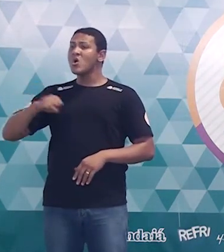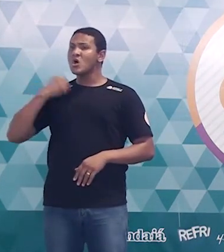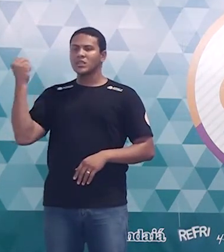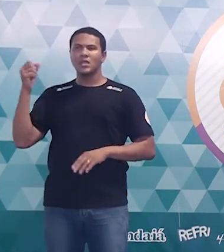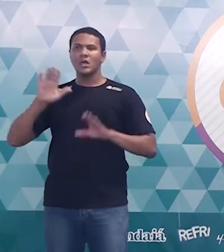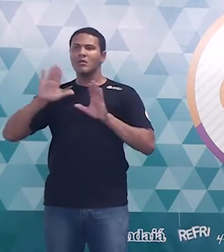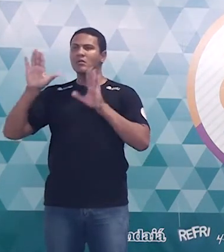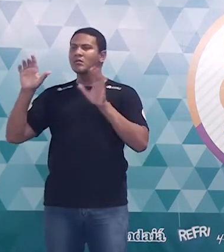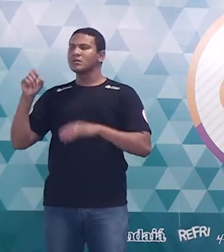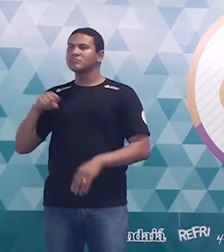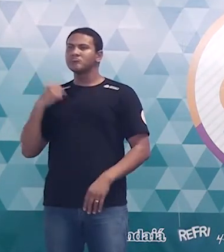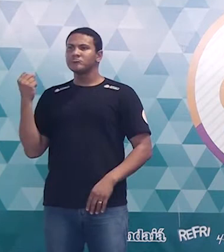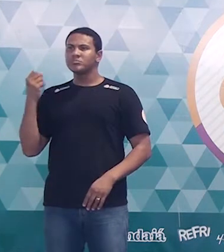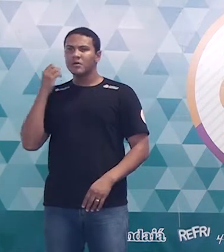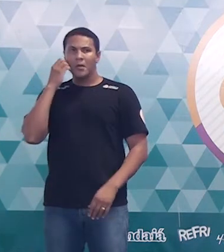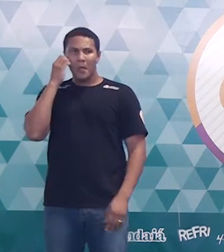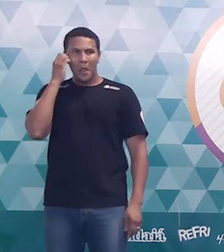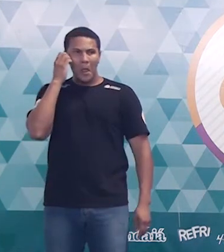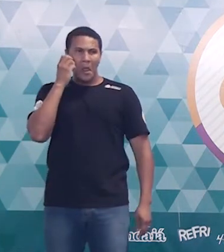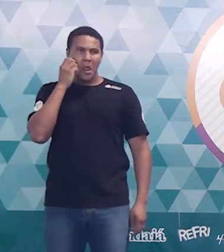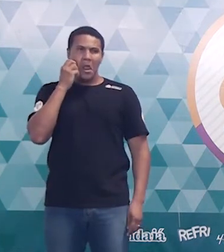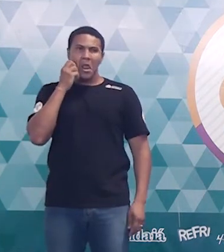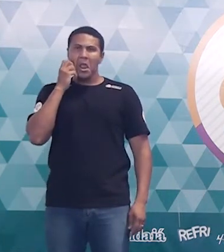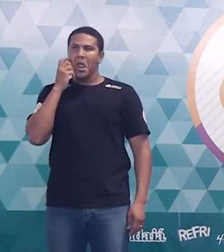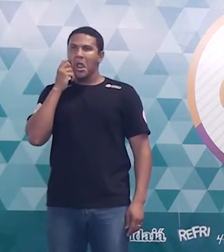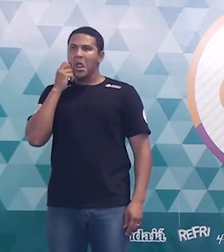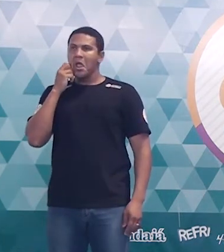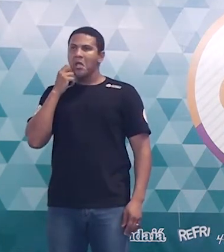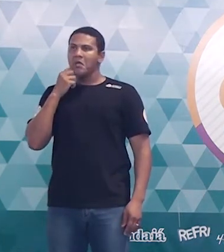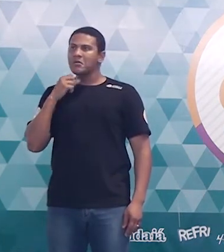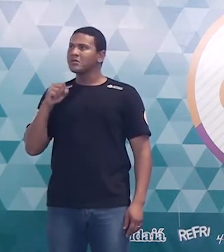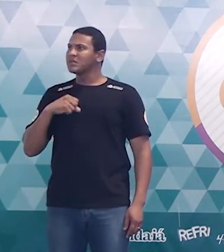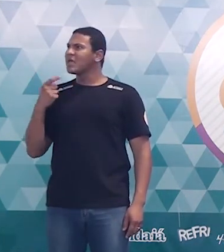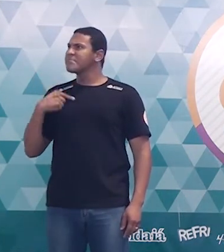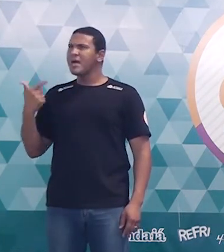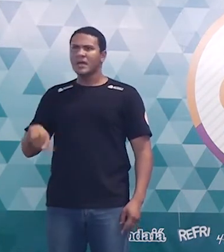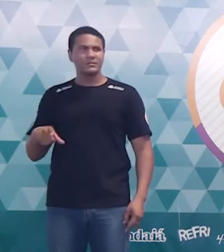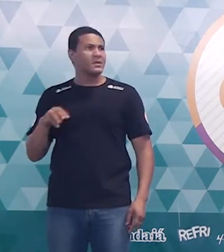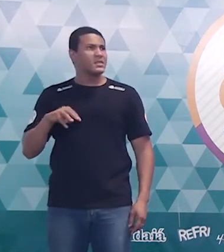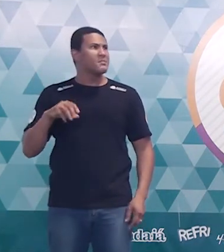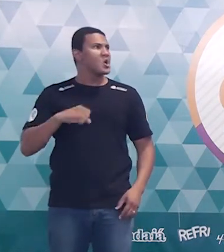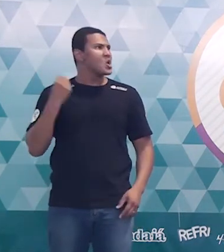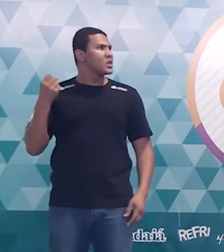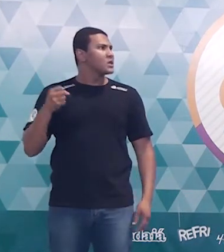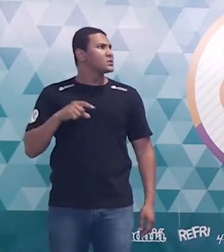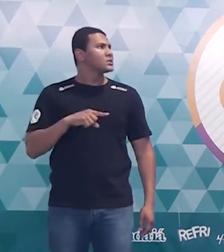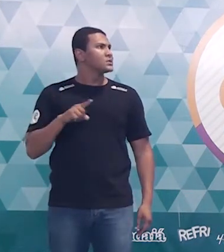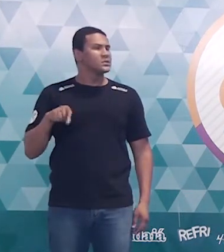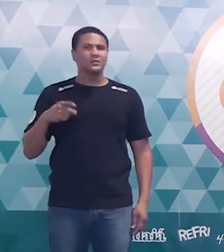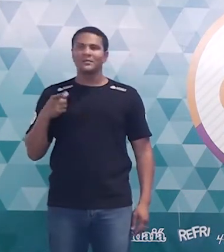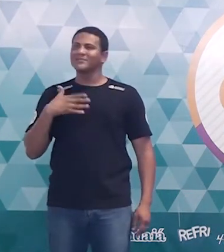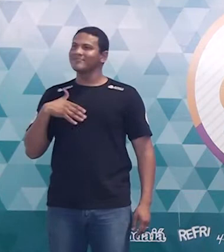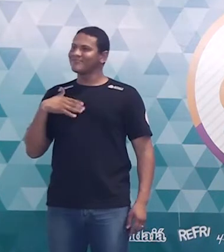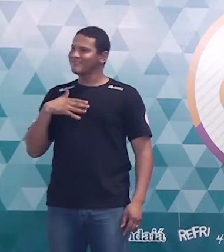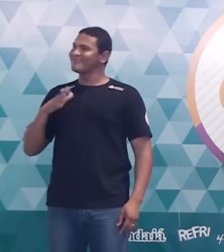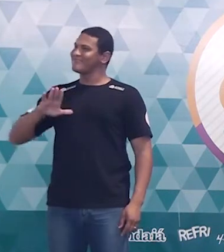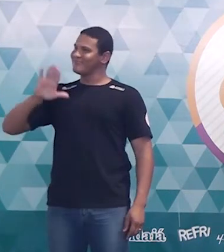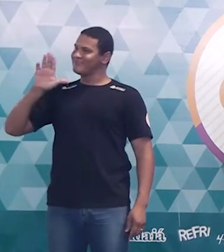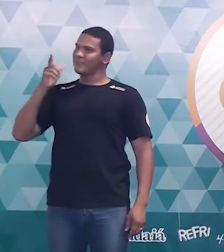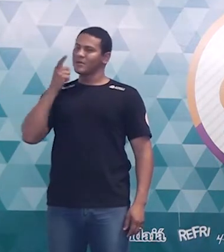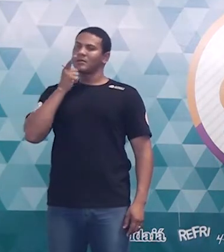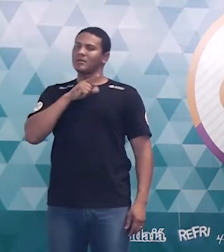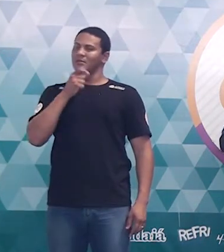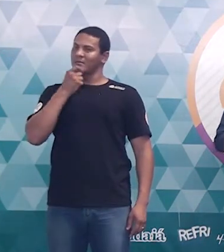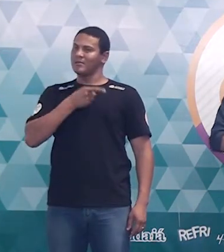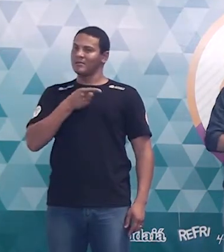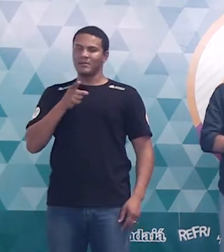de paixão. Levanta o braço, por favor, bem alto. Tem mais gente que eu sei, olha aí a vibração ali, a felicidade, né? Então,